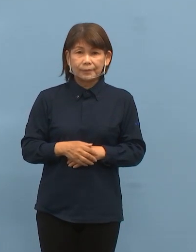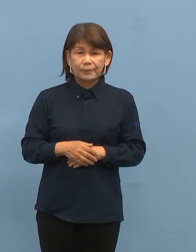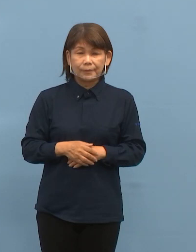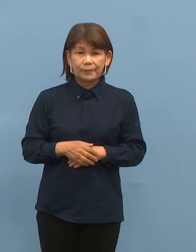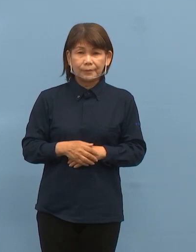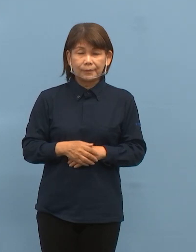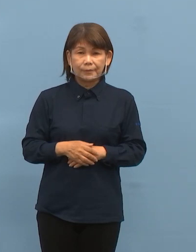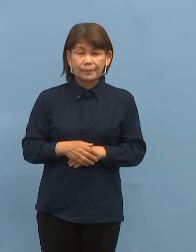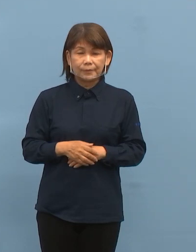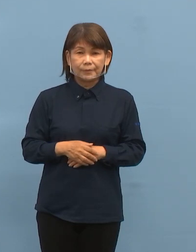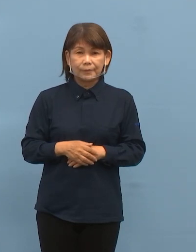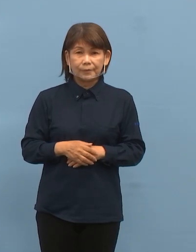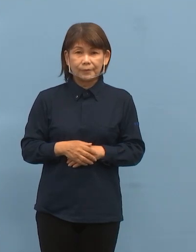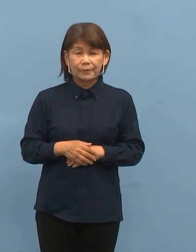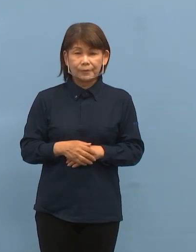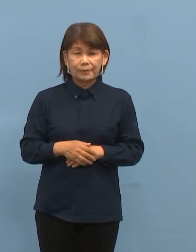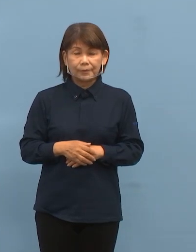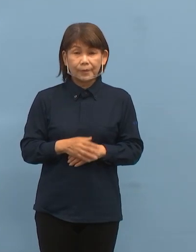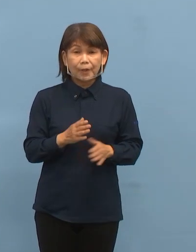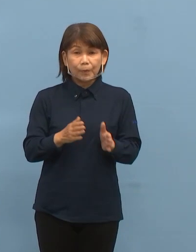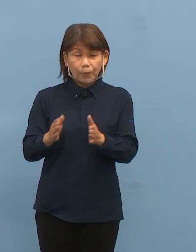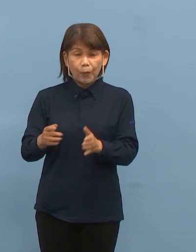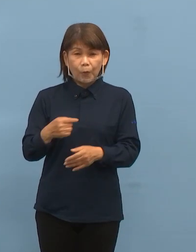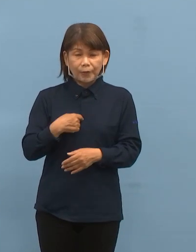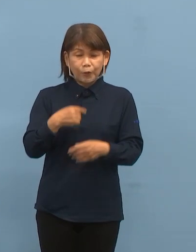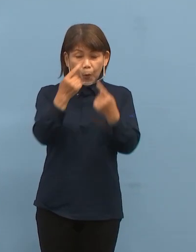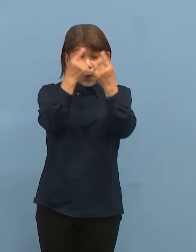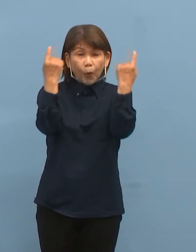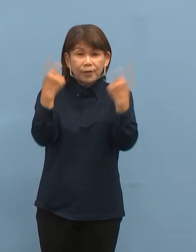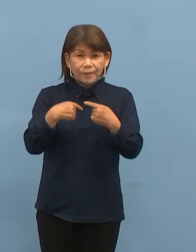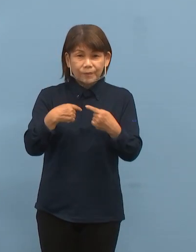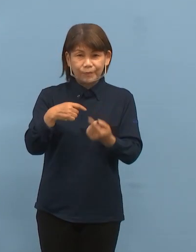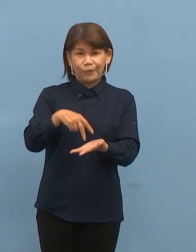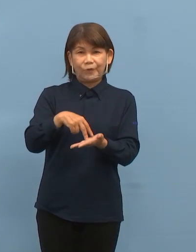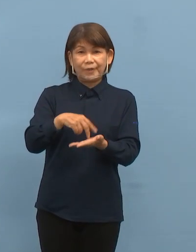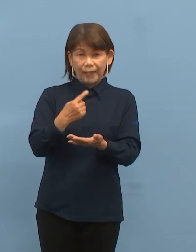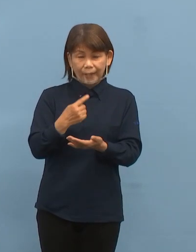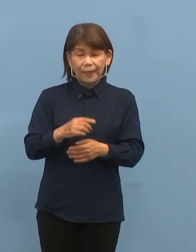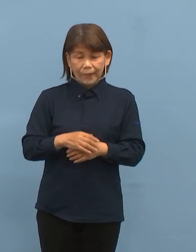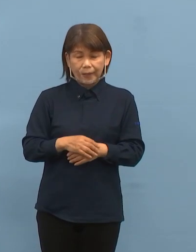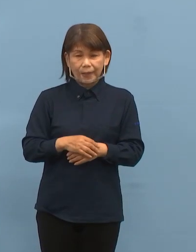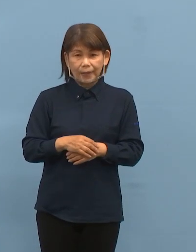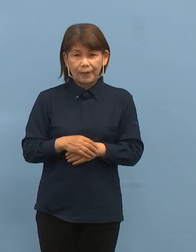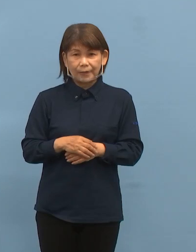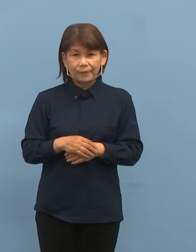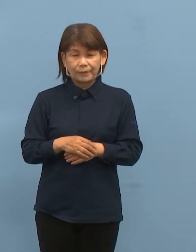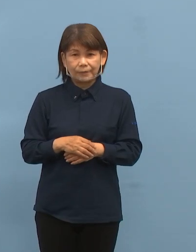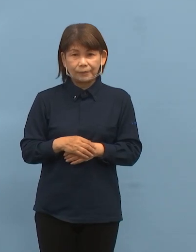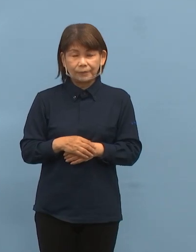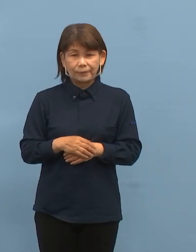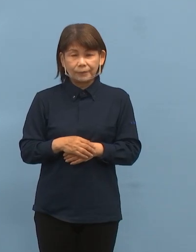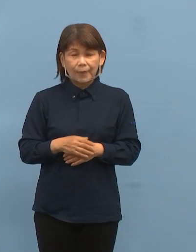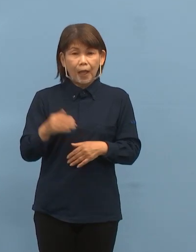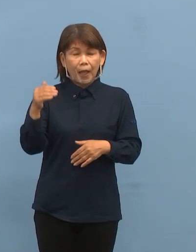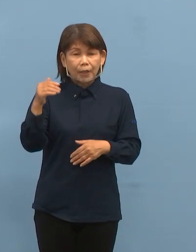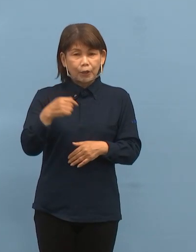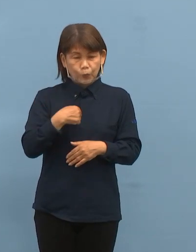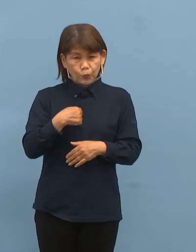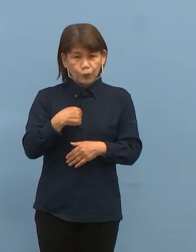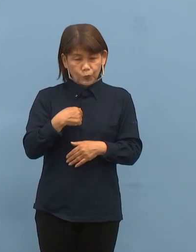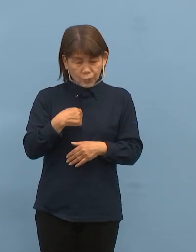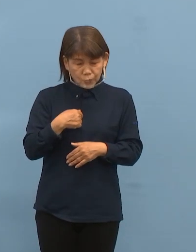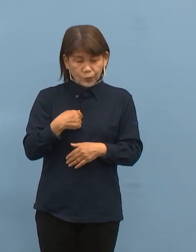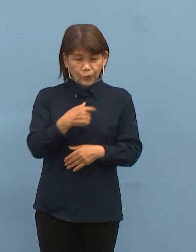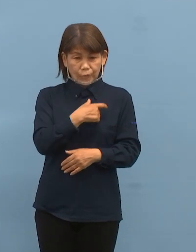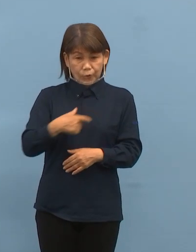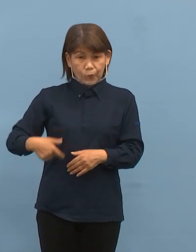そういったこともあるけれどもですね、一方私個人としてやはりその選挙の際に応援いただいた後、自